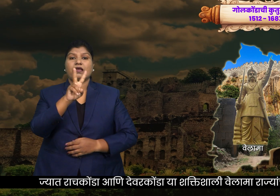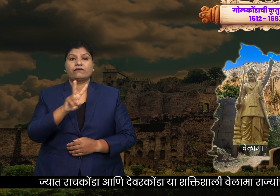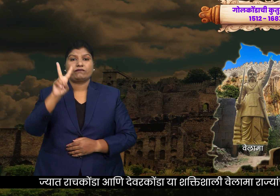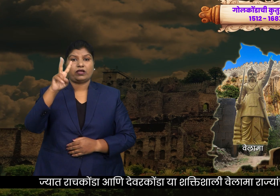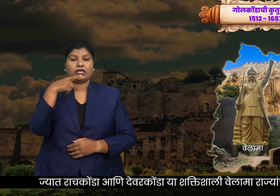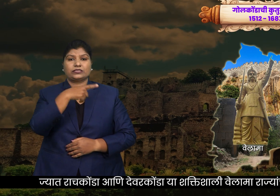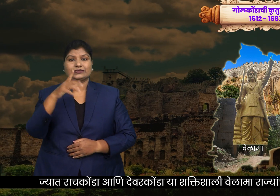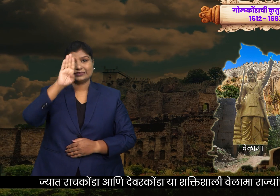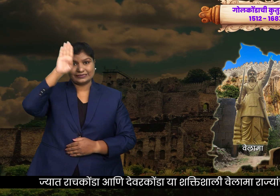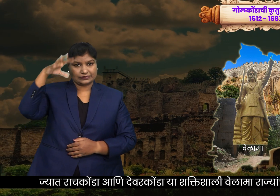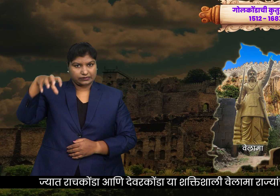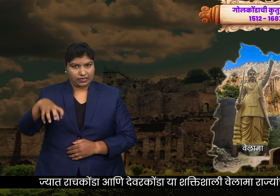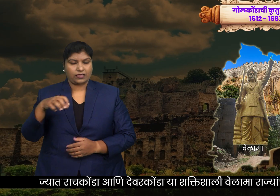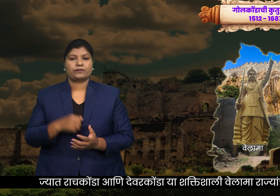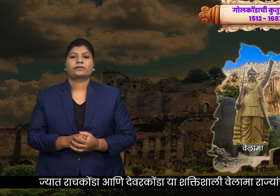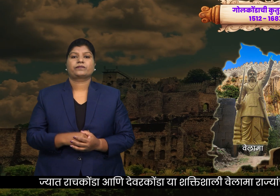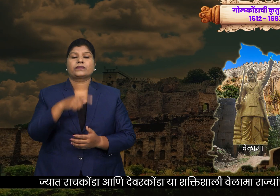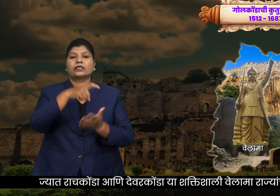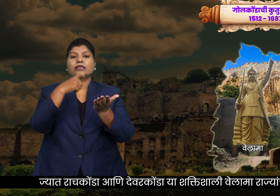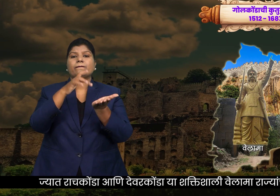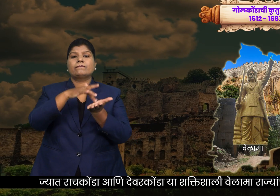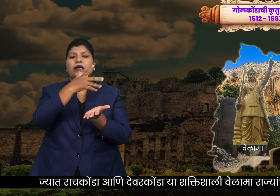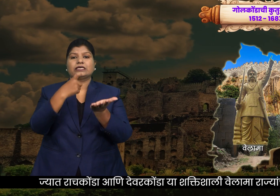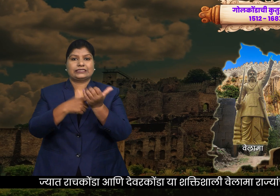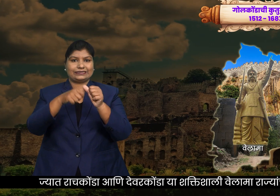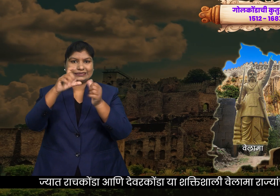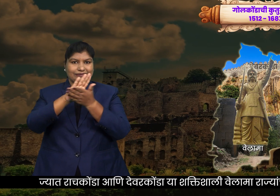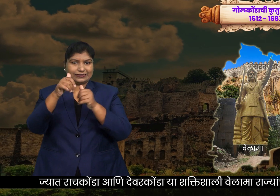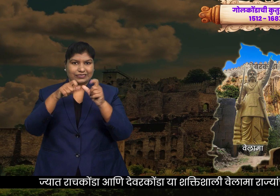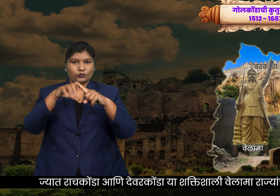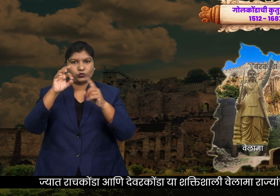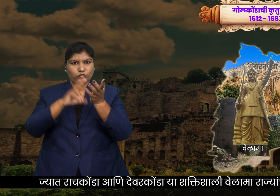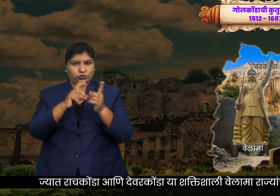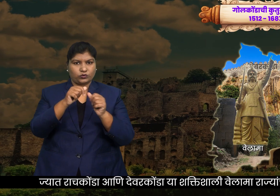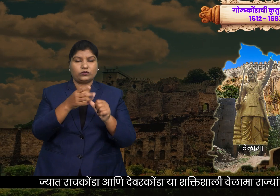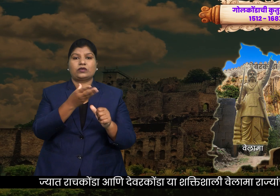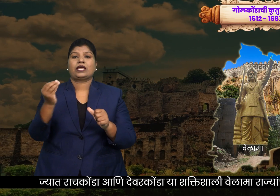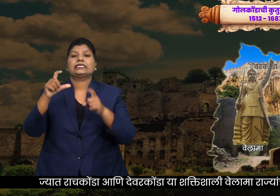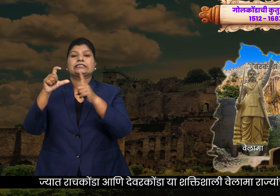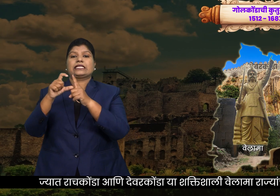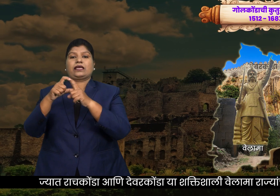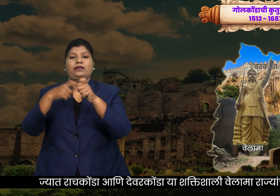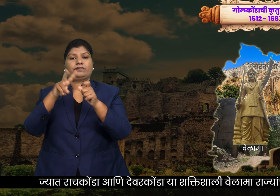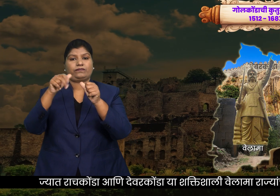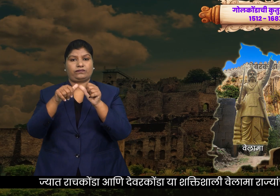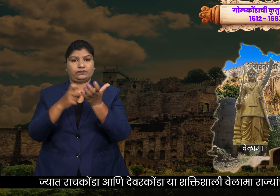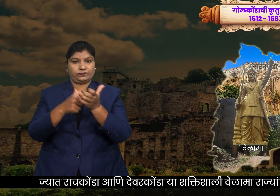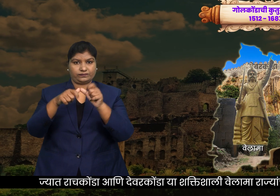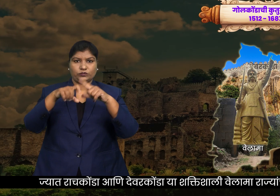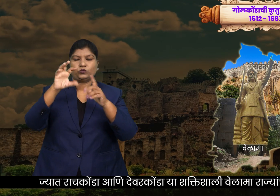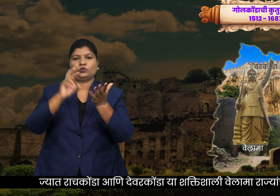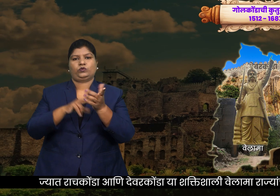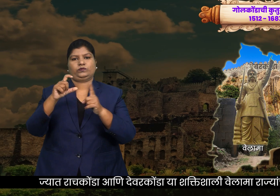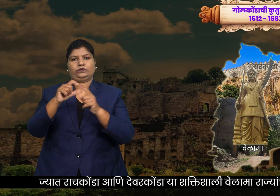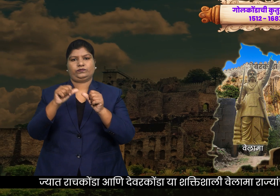ज्यात राचकोंडा आणि देवरकोंडा या शक्तिशाली वेलामा राज्यांचा समावेश होता.